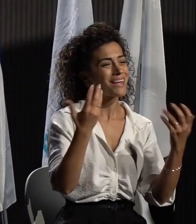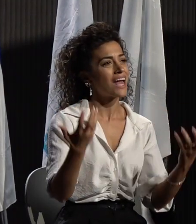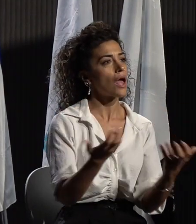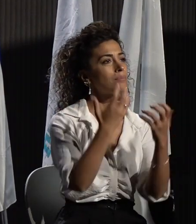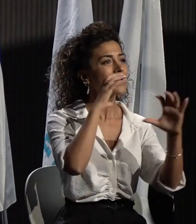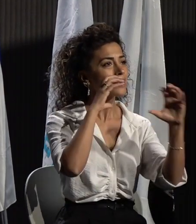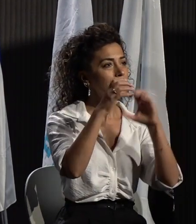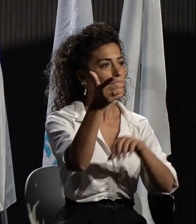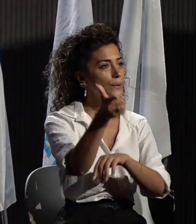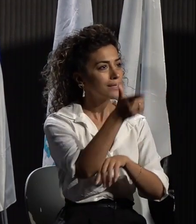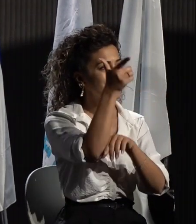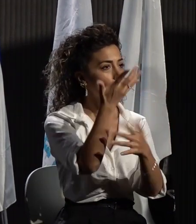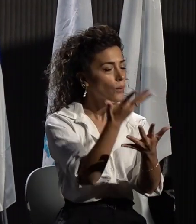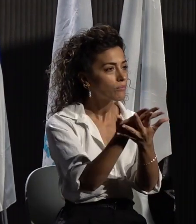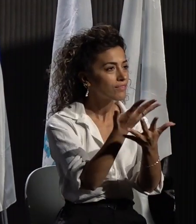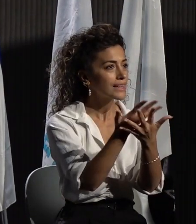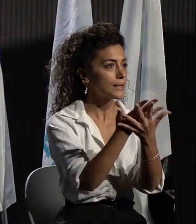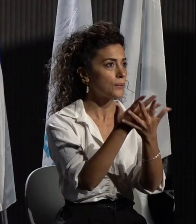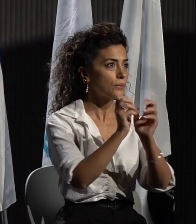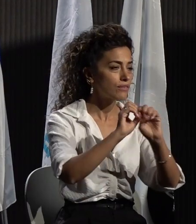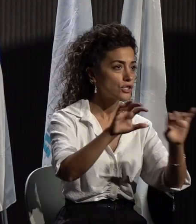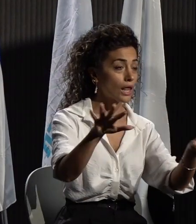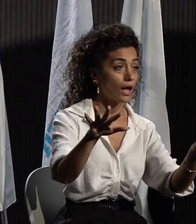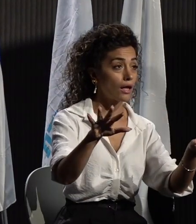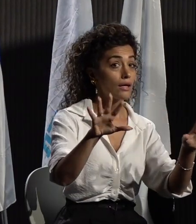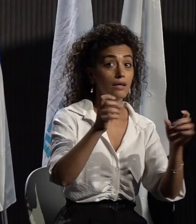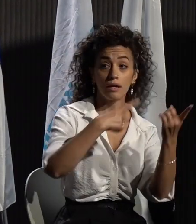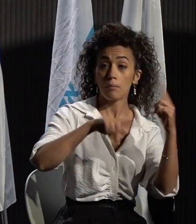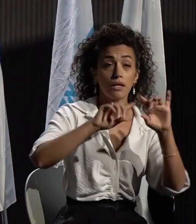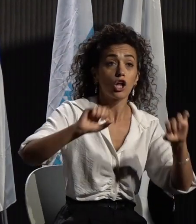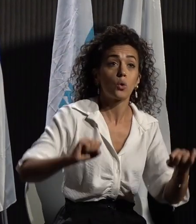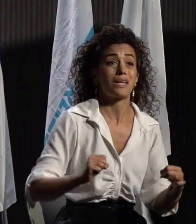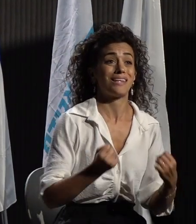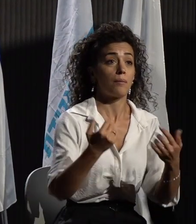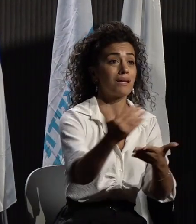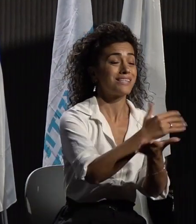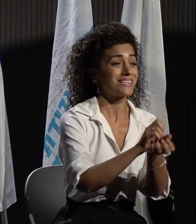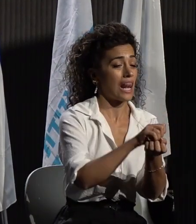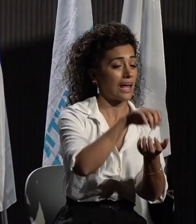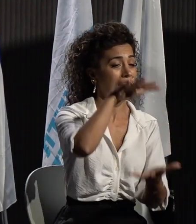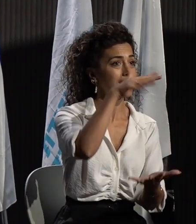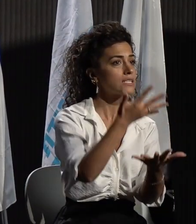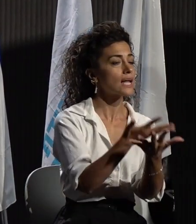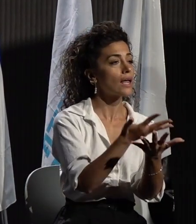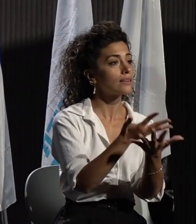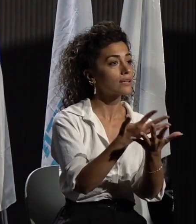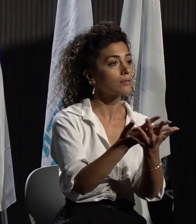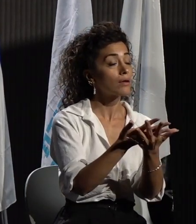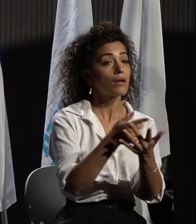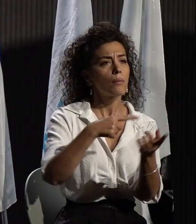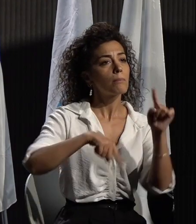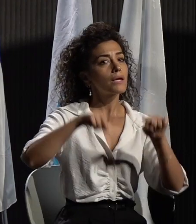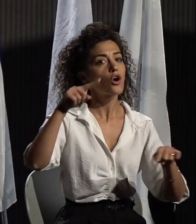תקשורת וצילום ותיעוד ושיגור, אם לא יעשה מאמץ לרכז לפחות העתקים מכל